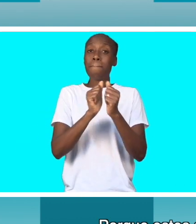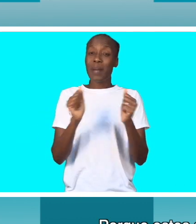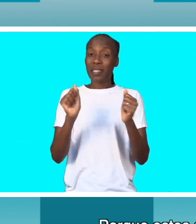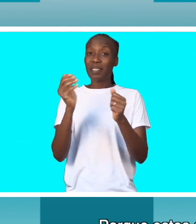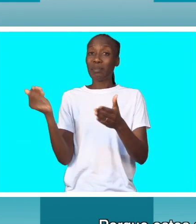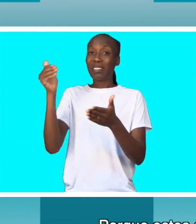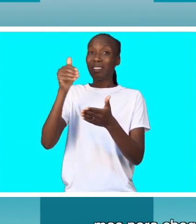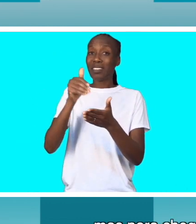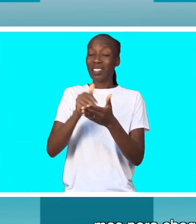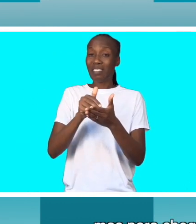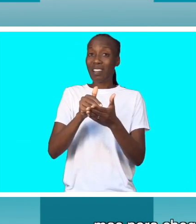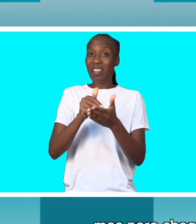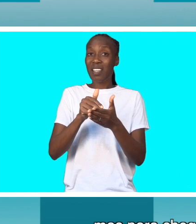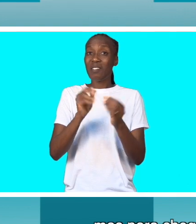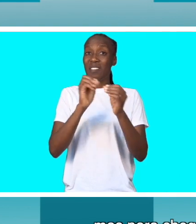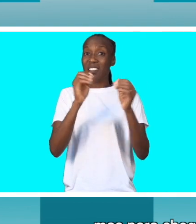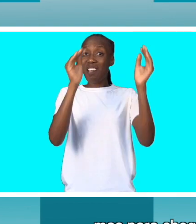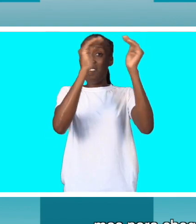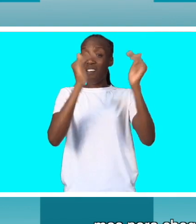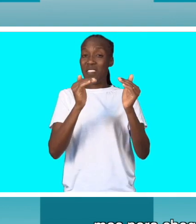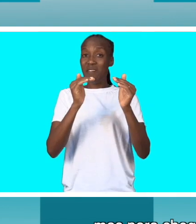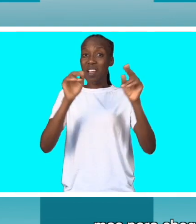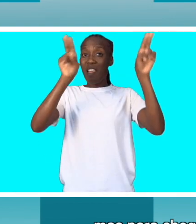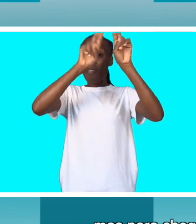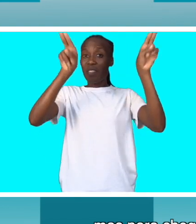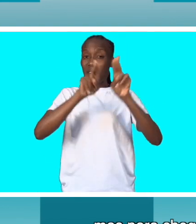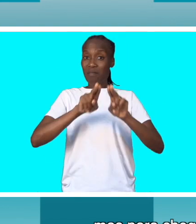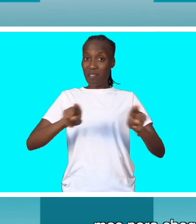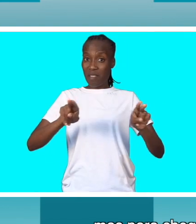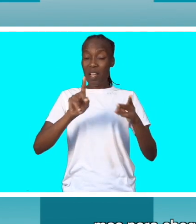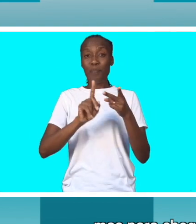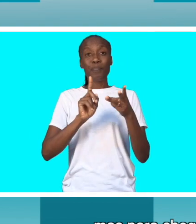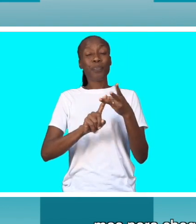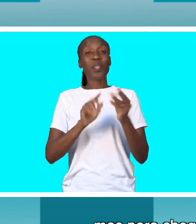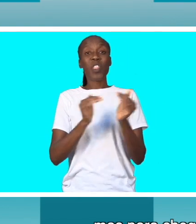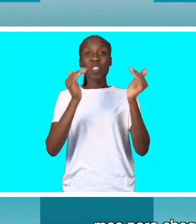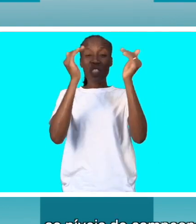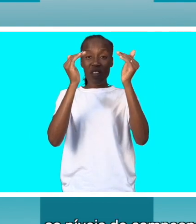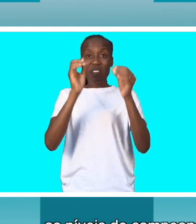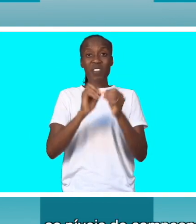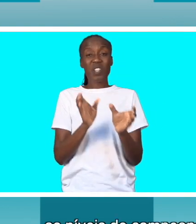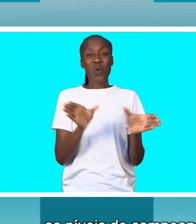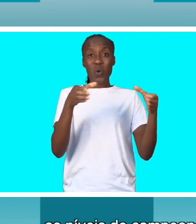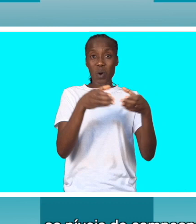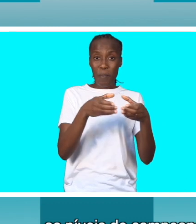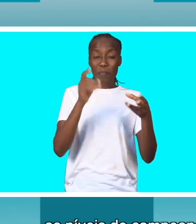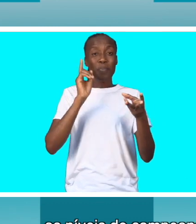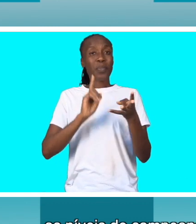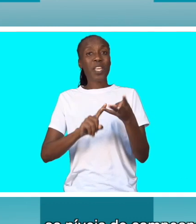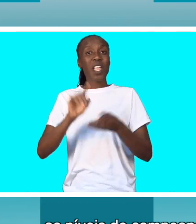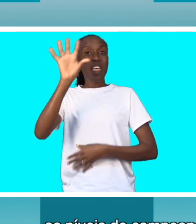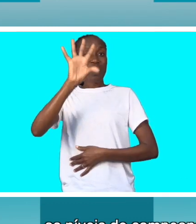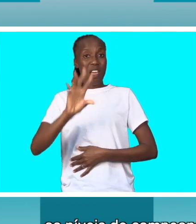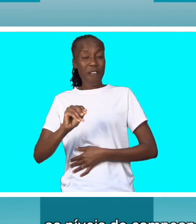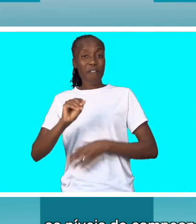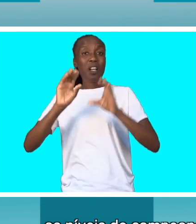mas para chegar aqui estão os níveis internacionais, níveis de uma seleção ou níveis de campeonatos a nível